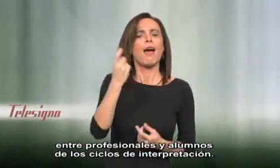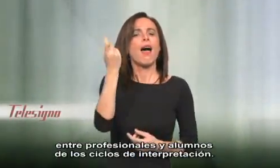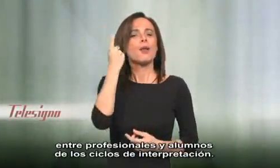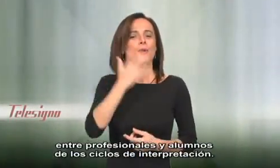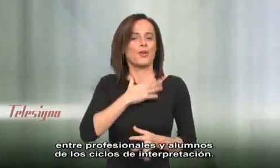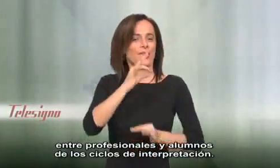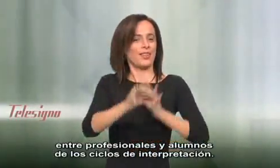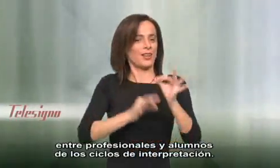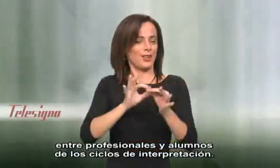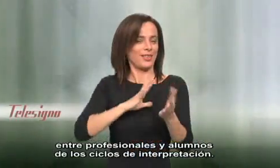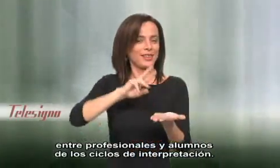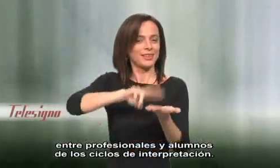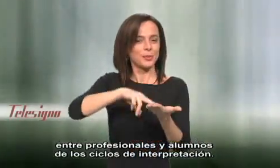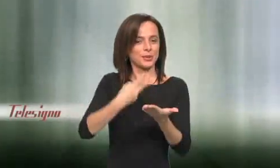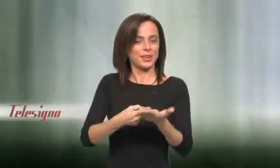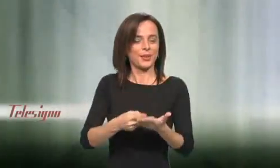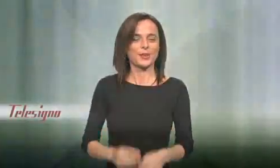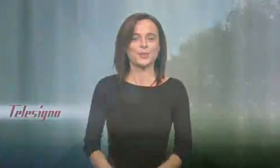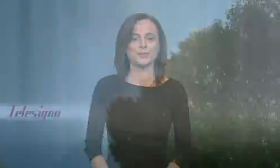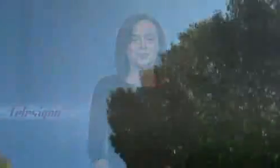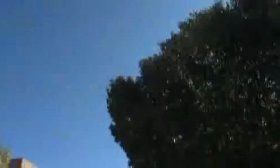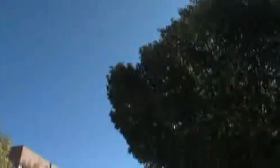de los ciclos de interpretación.